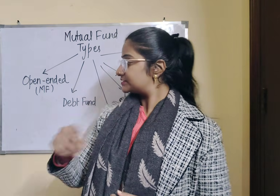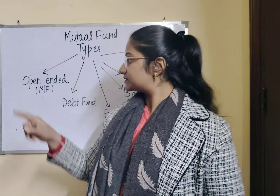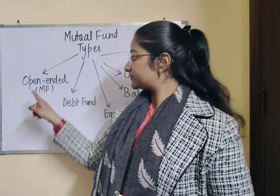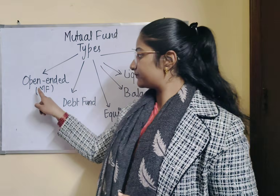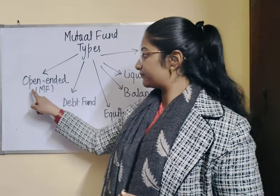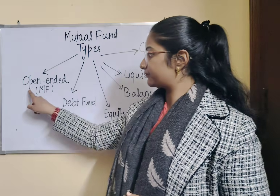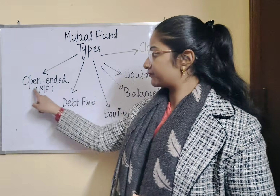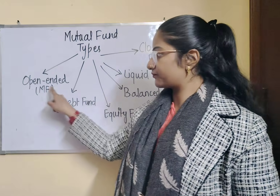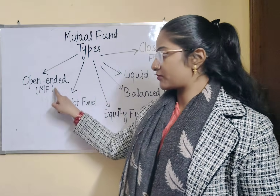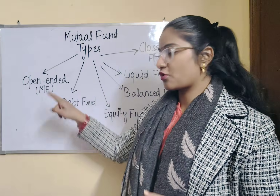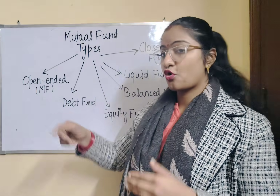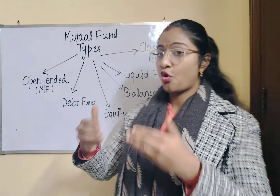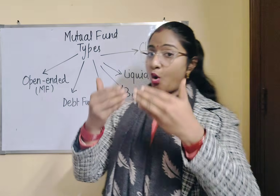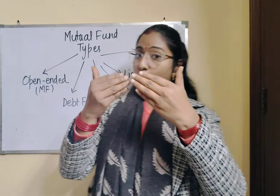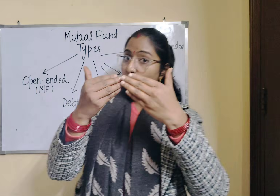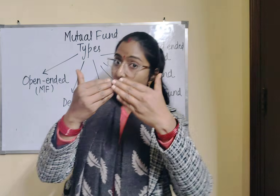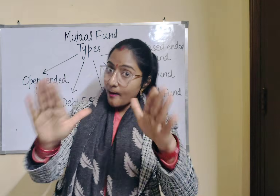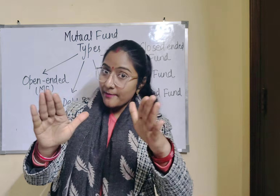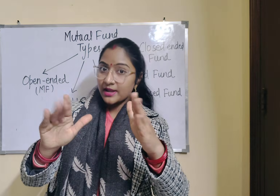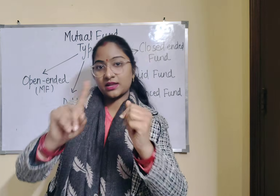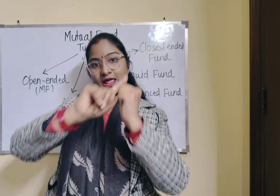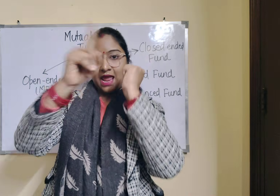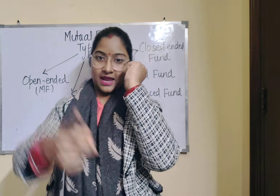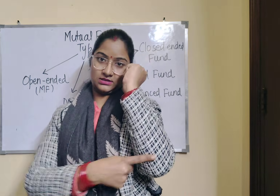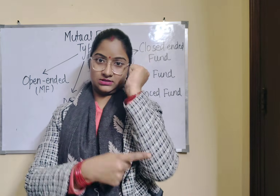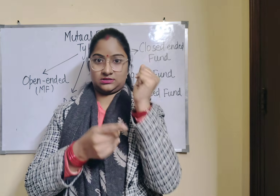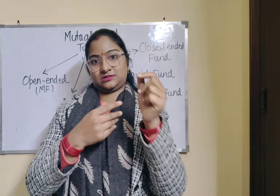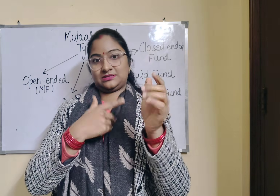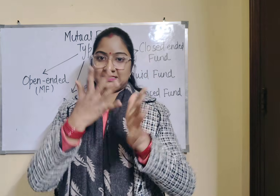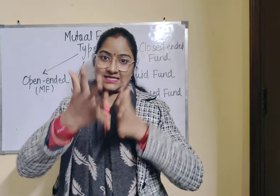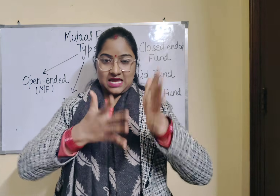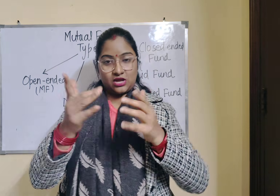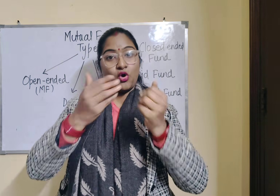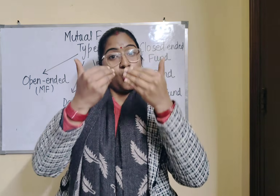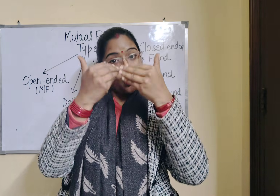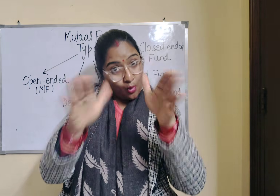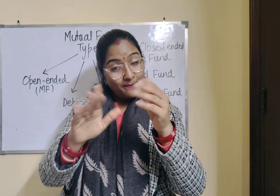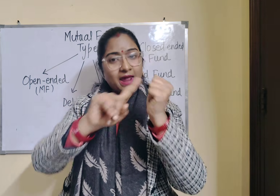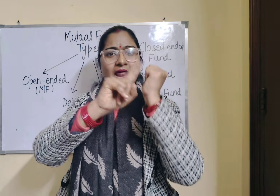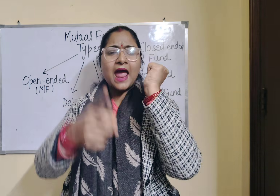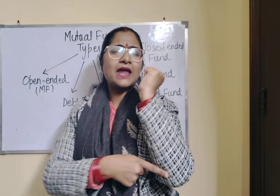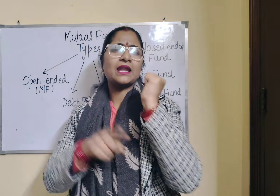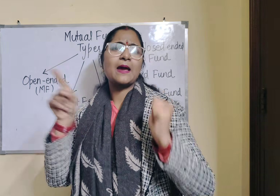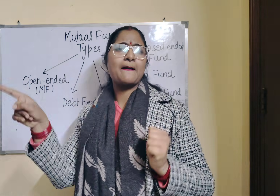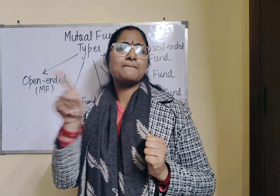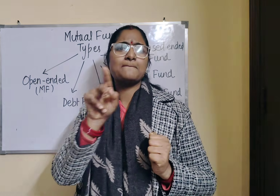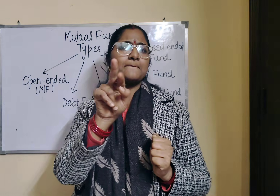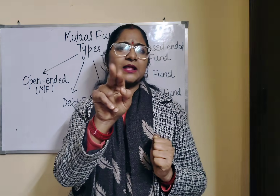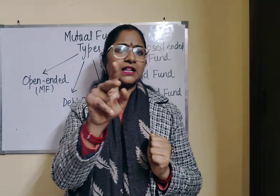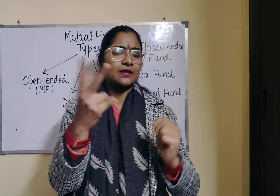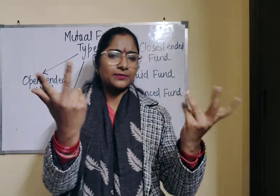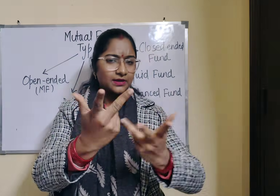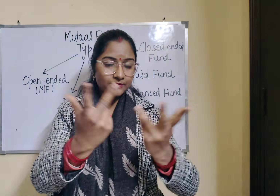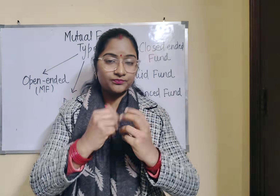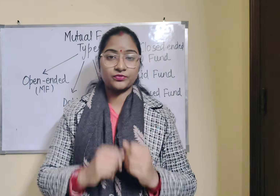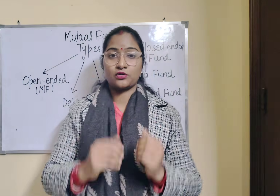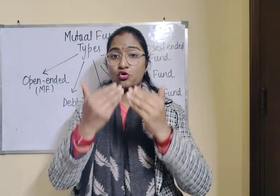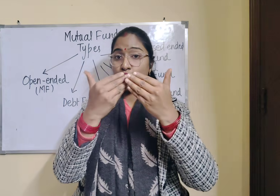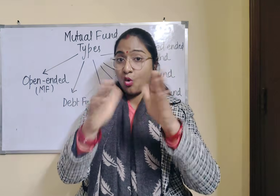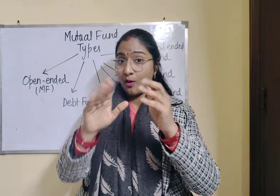फंड्स होते हैं, वो हम डिस्कस करेंगे। सबसे पहला आता है ओपन एंडेड, इसका हम ये साइन रखेंगे। ओपन एंडेड म्यूचुअल फंड